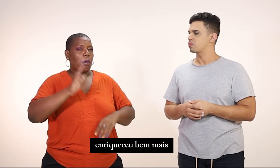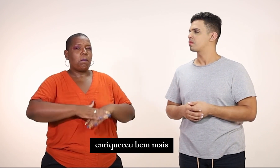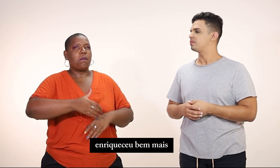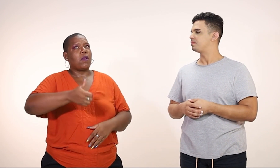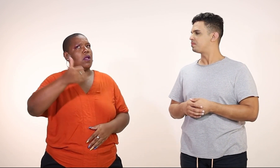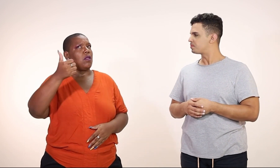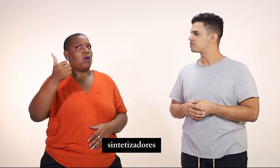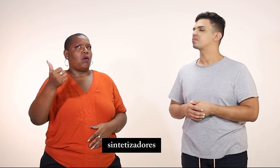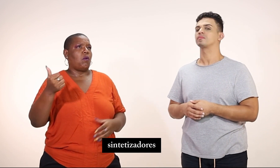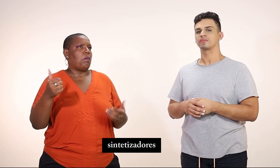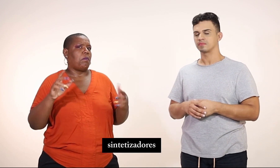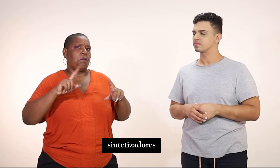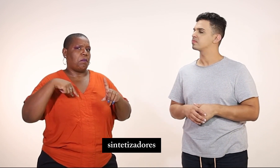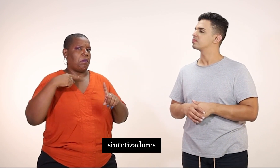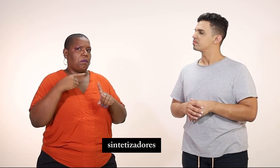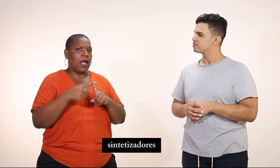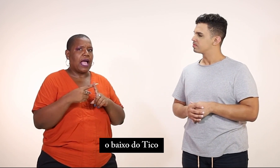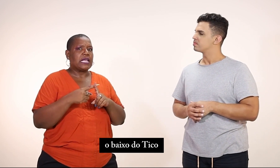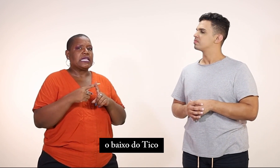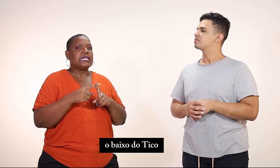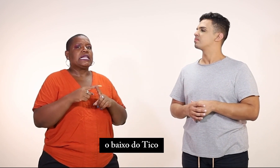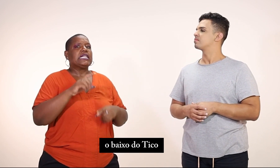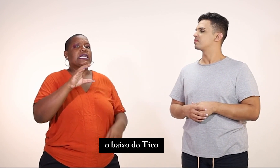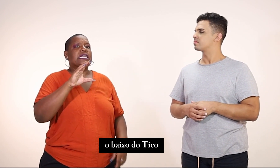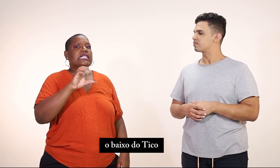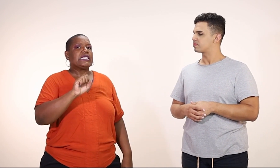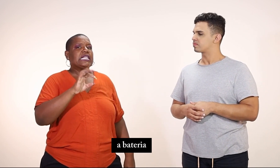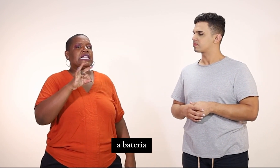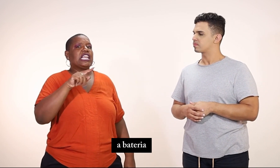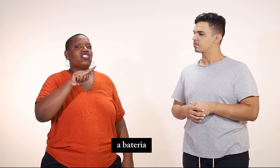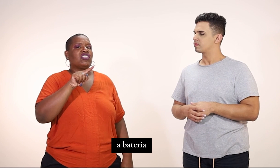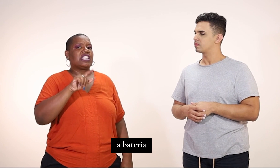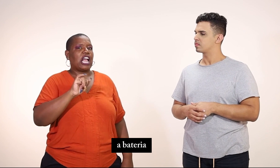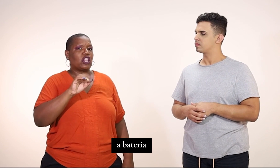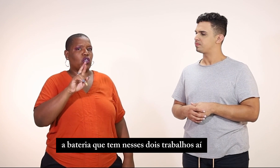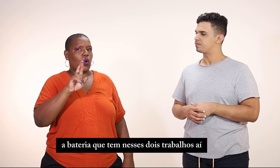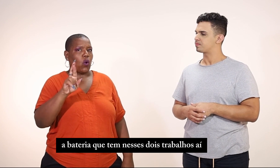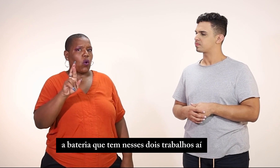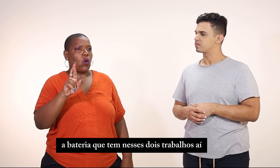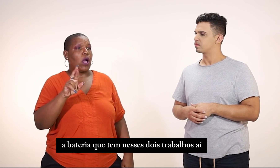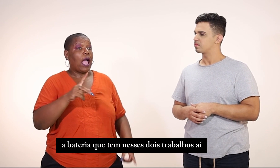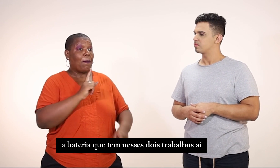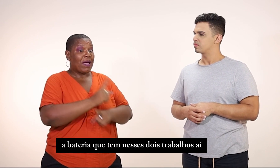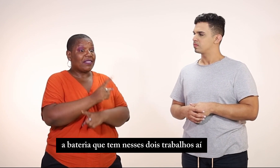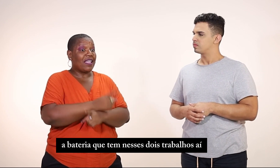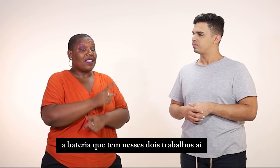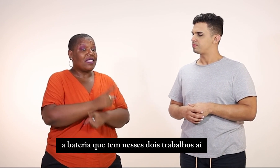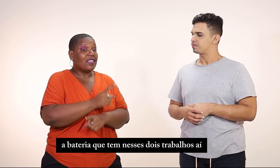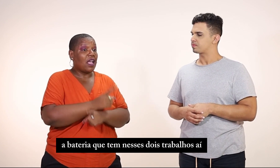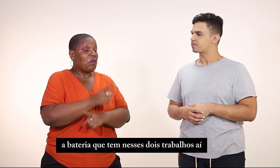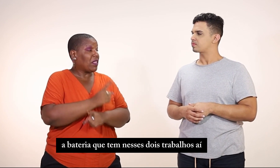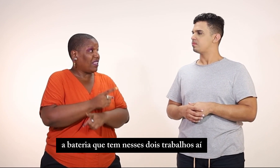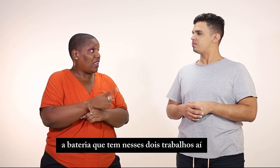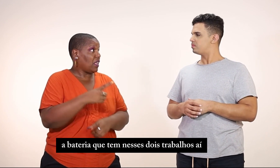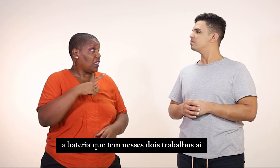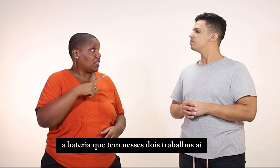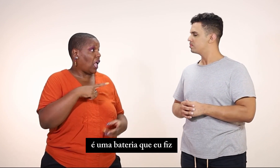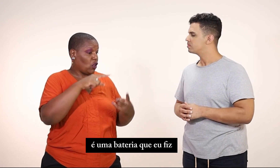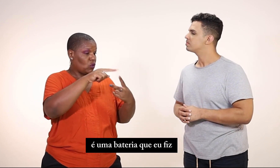mais. Sintetizadores, o baixo do Tico. A bateria que tem nesses dois trabalhos aí é uma bateria que eu